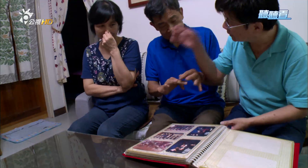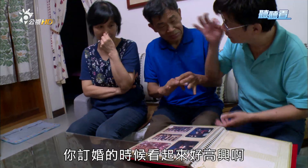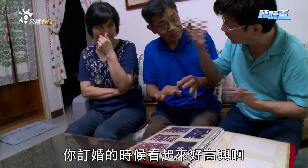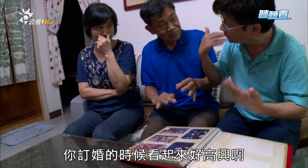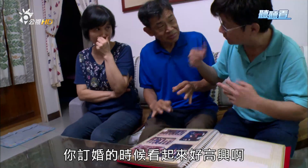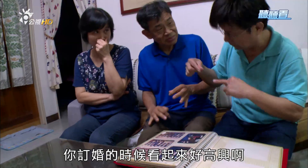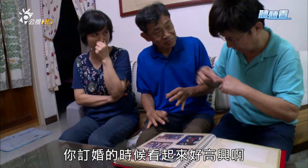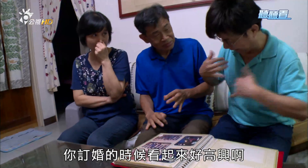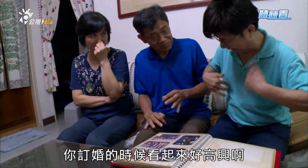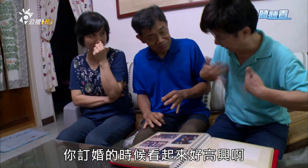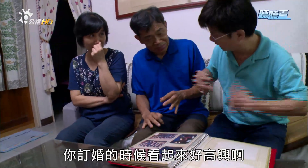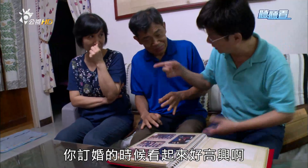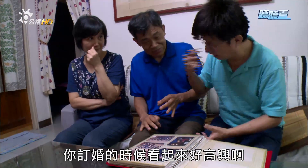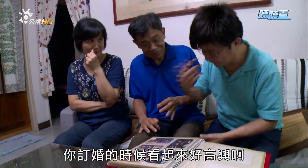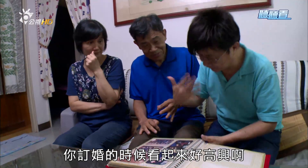你订婚的时候看起来好高兴啊。